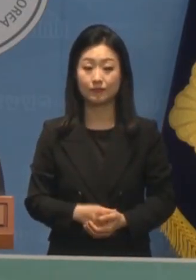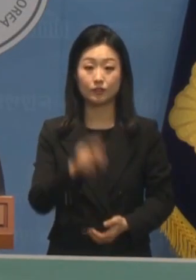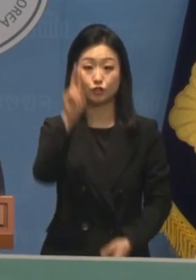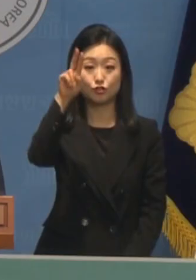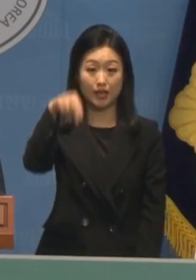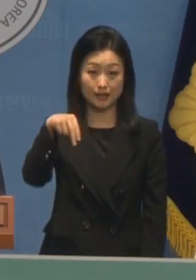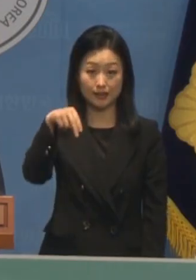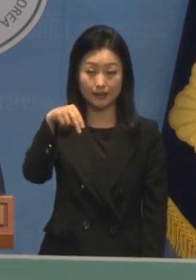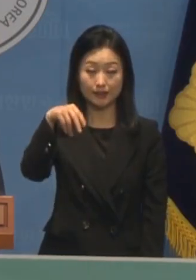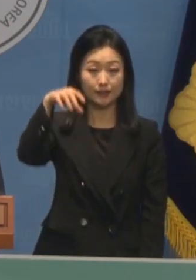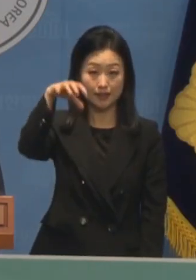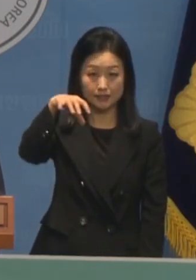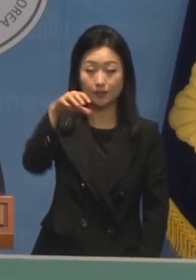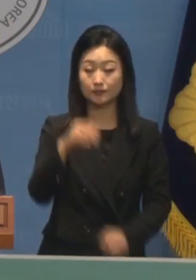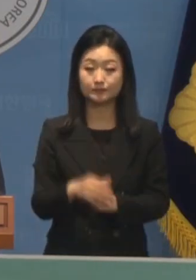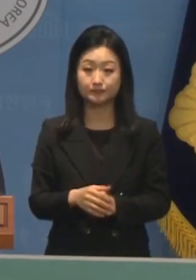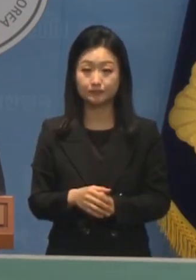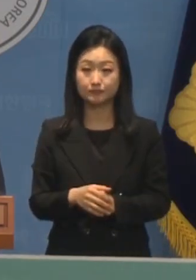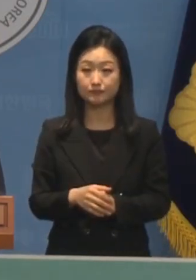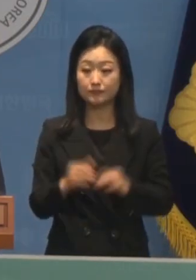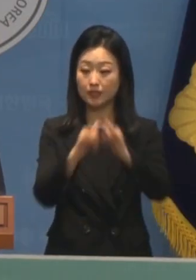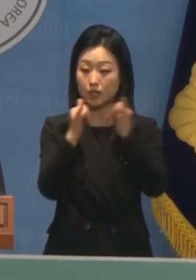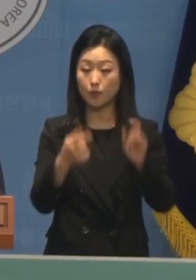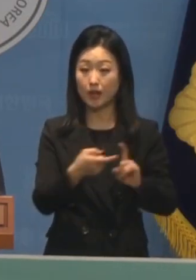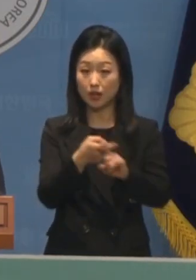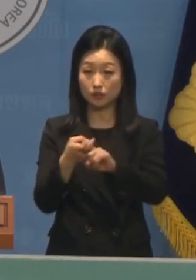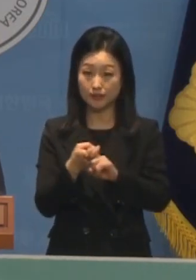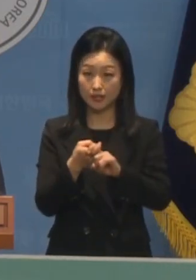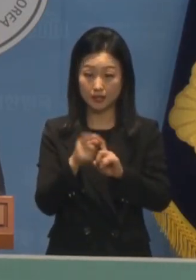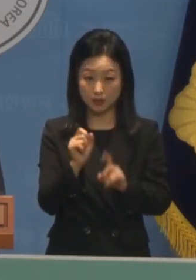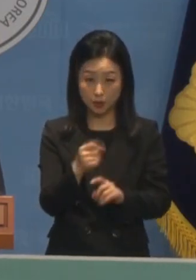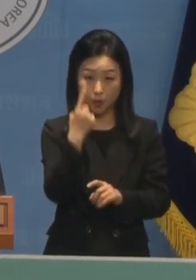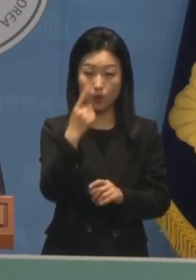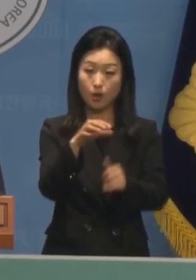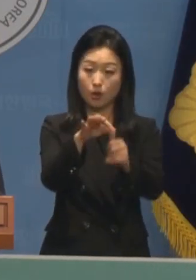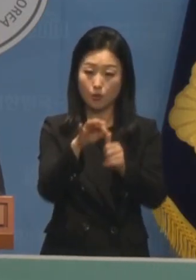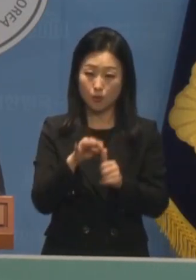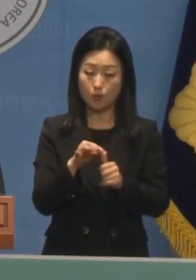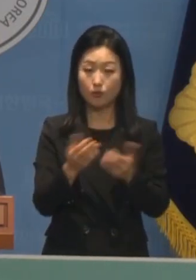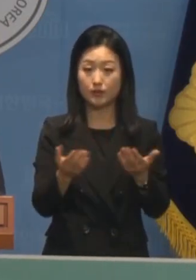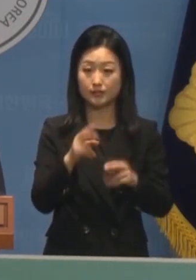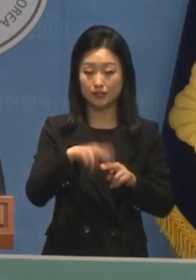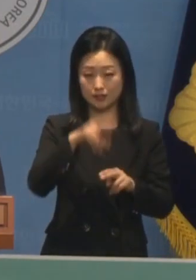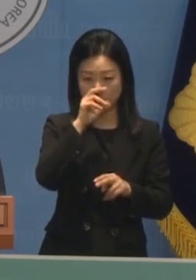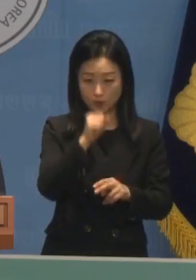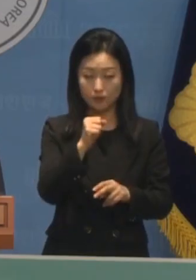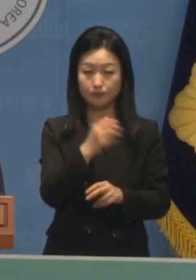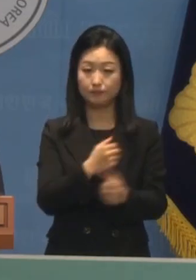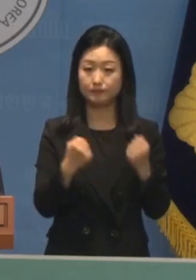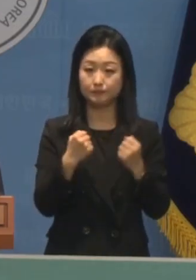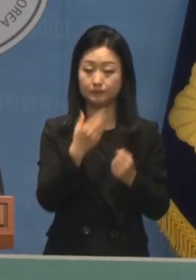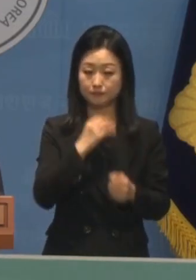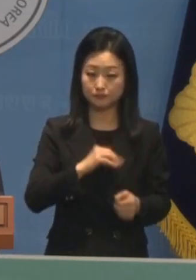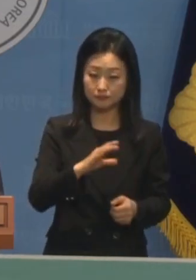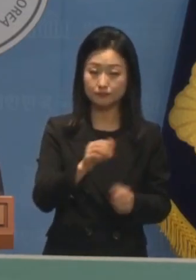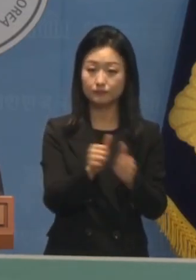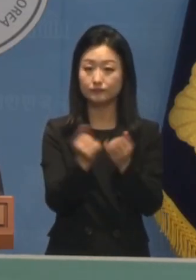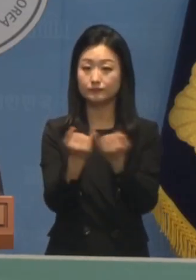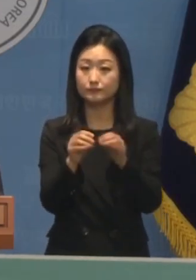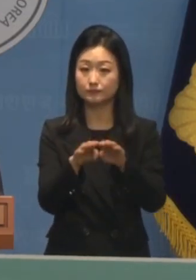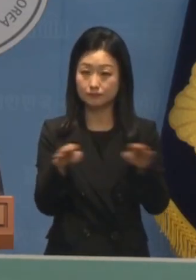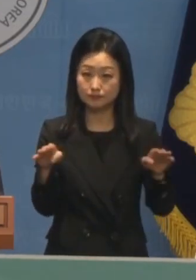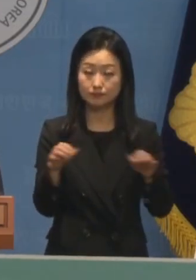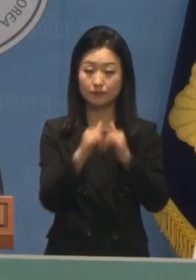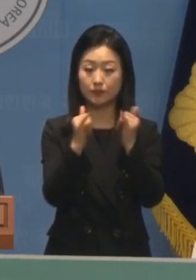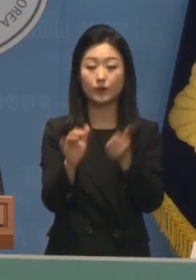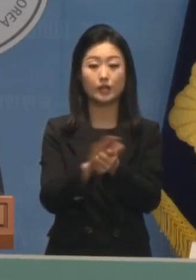이 결의안에서 사회연대 경제가 고용과 양질의 일자리, 건강과 복지, 성평등,